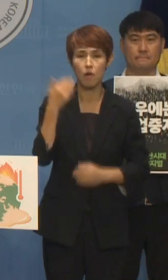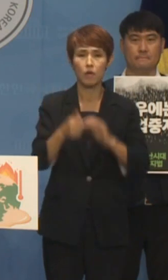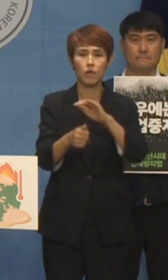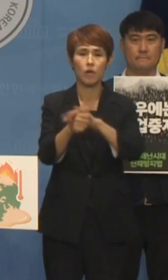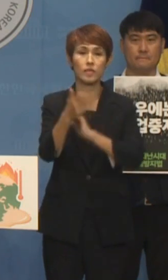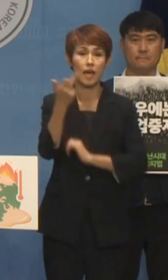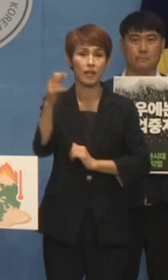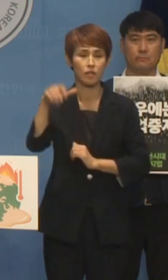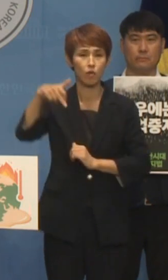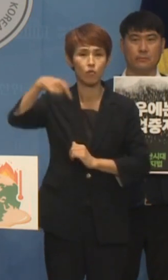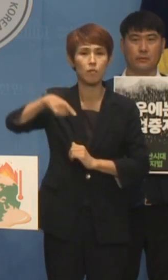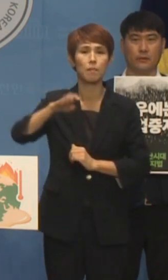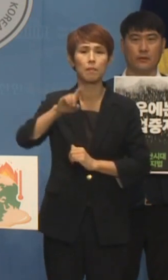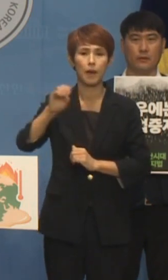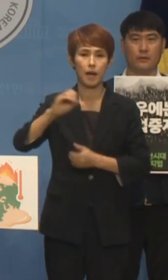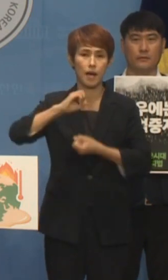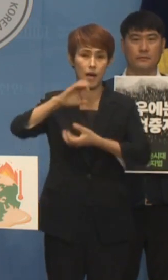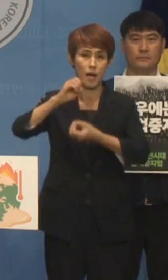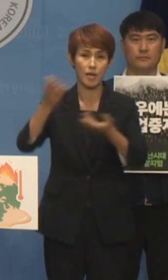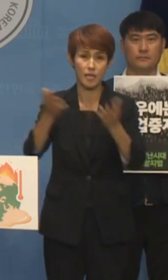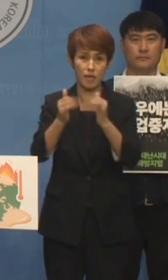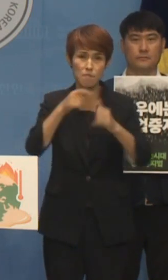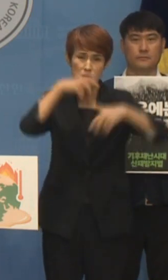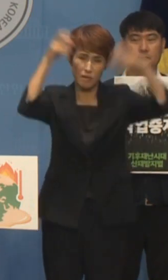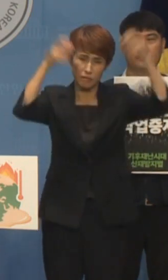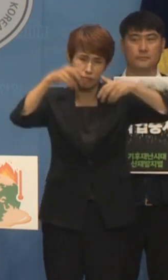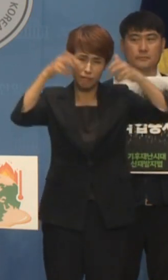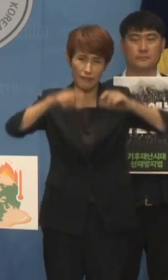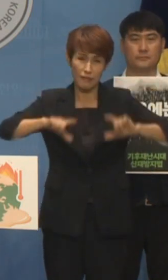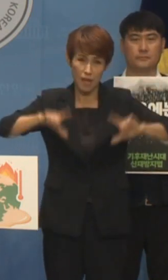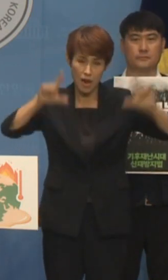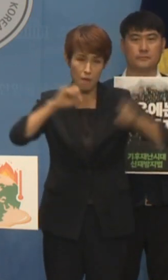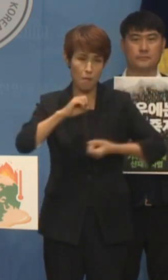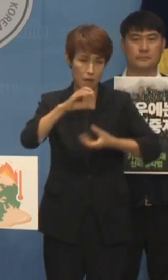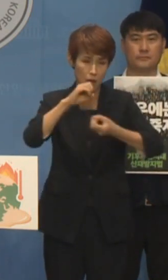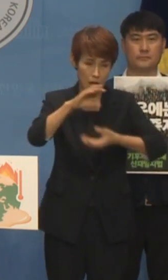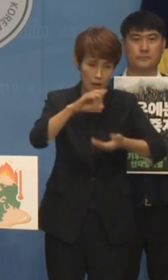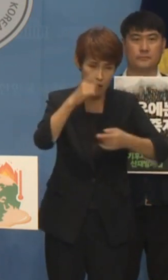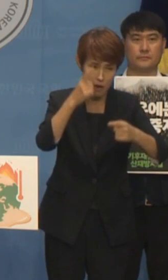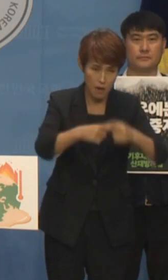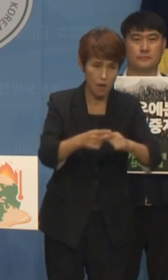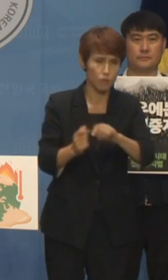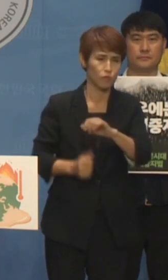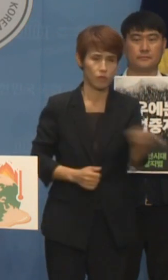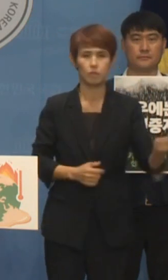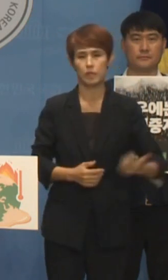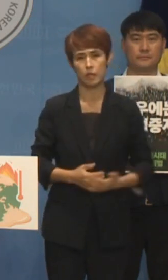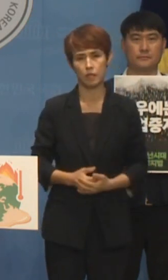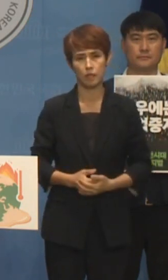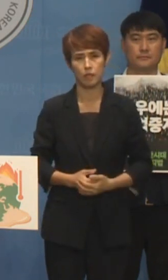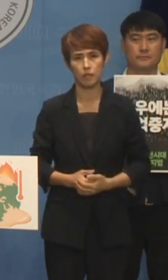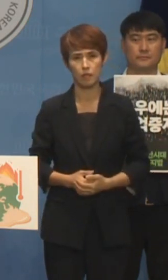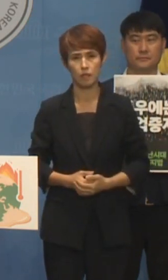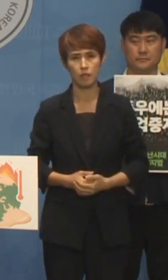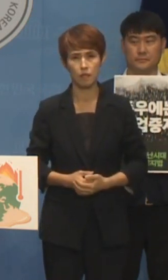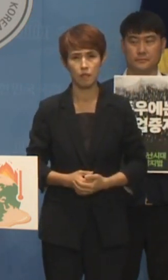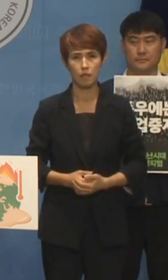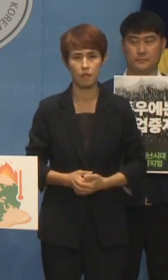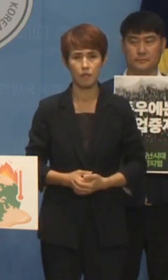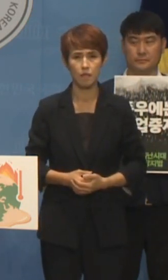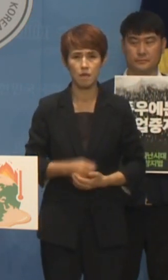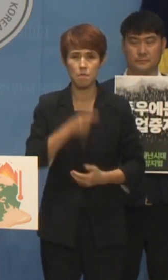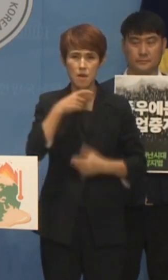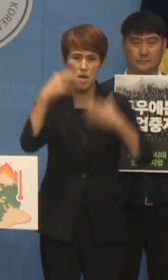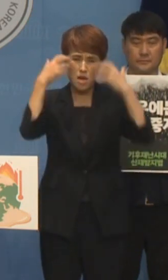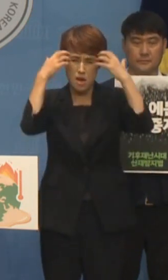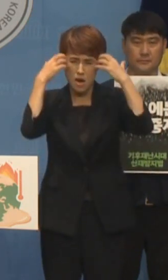경산에서 쿠팡 택배 노동자가 폭우 속에서 배송을 하다 돌아가셨습니다. 통계가 아니라도 이미 생활에서